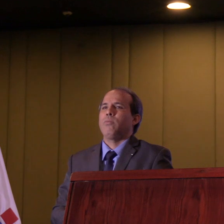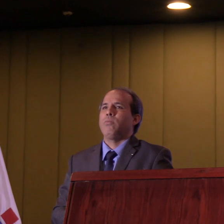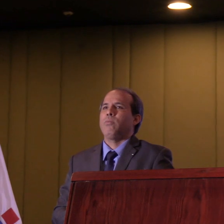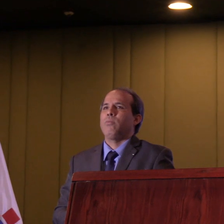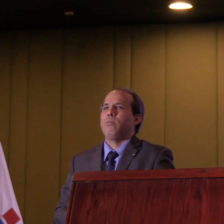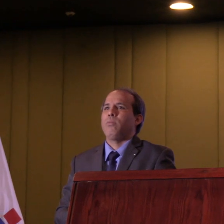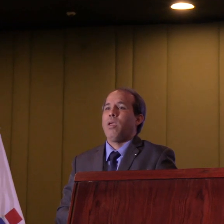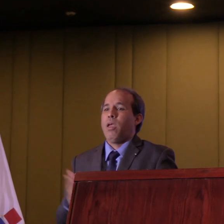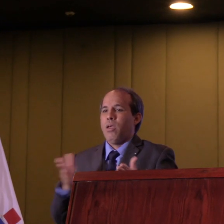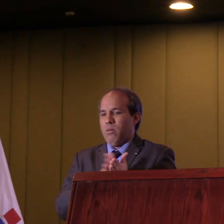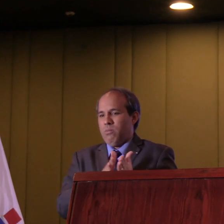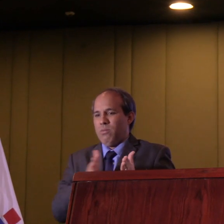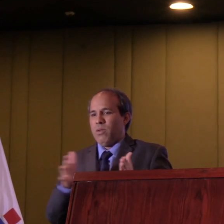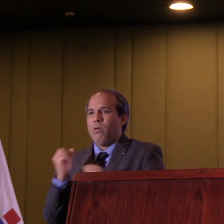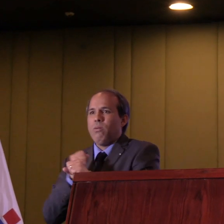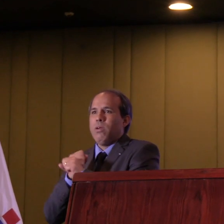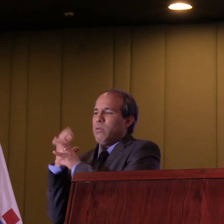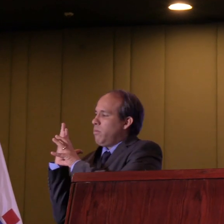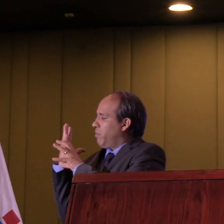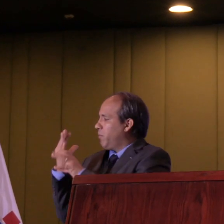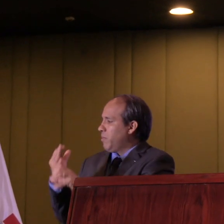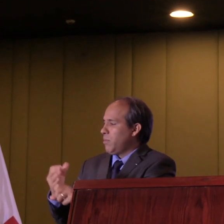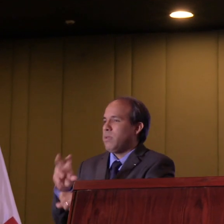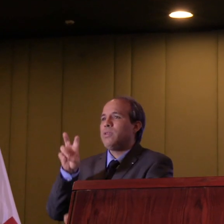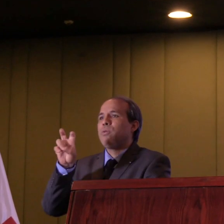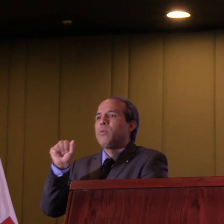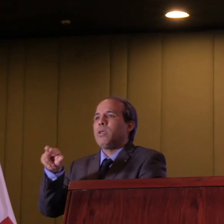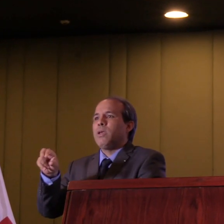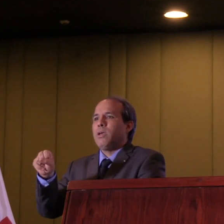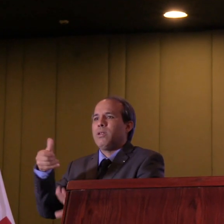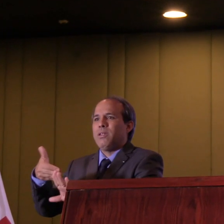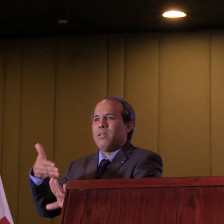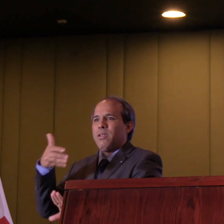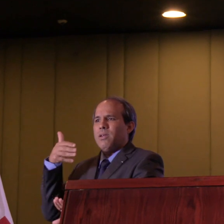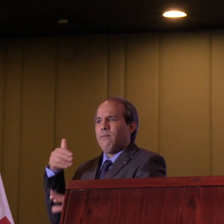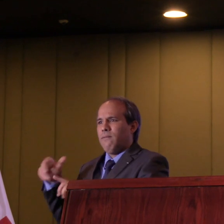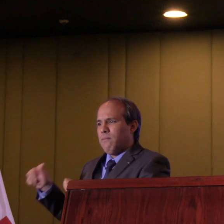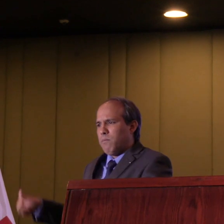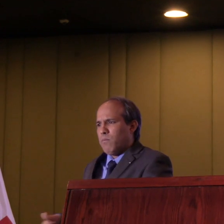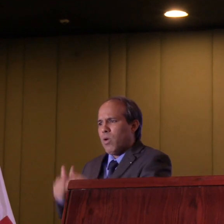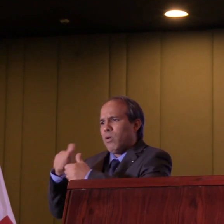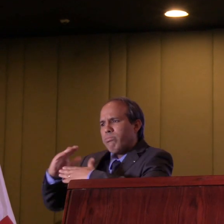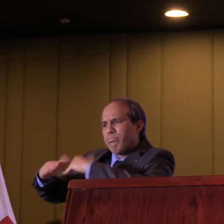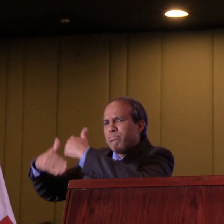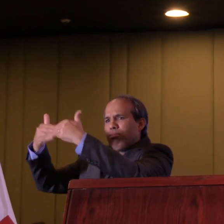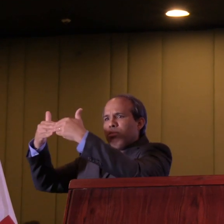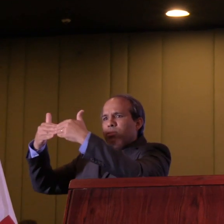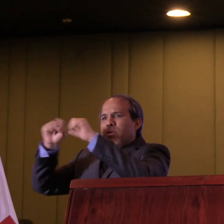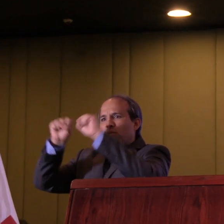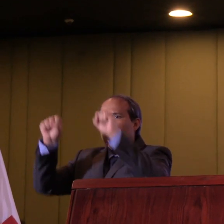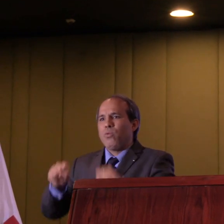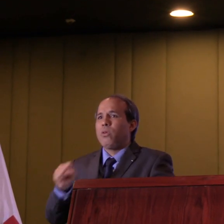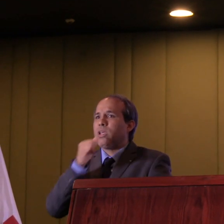vivenciamos ao longo desses últimos 50 anos, um amplo processo de modernização do setor elétrico